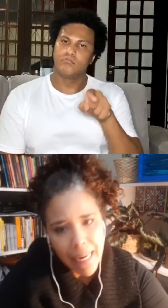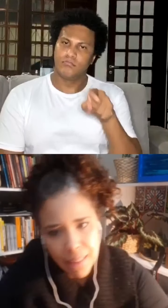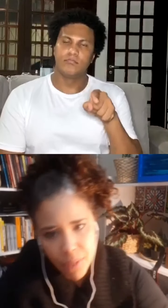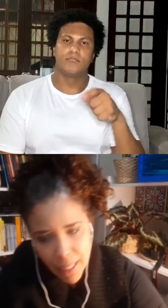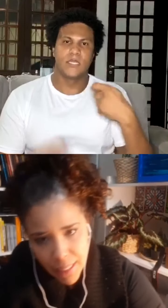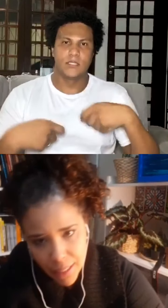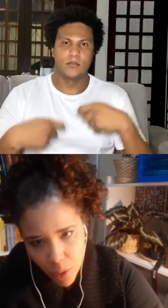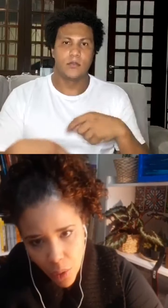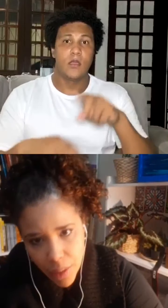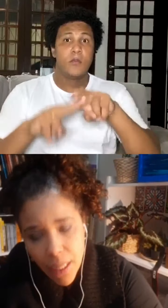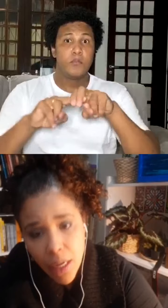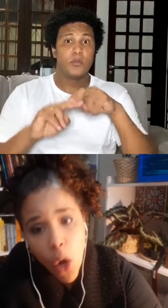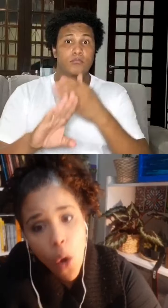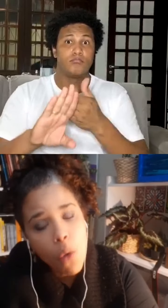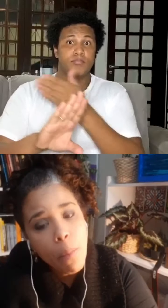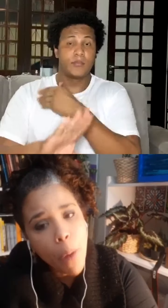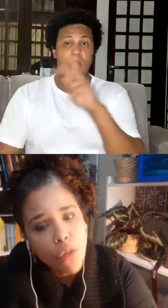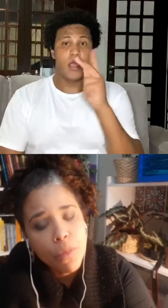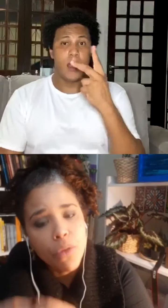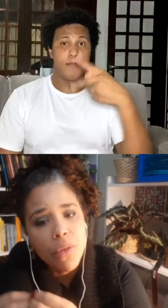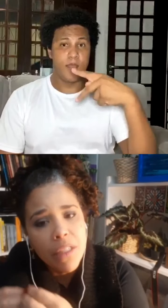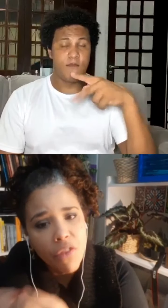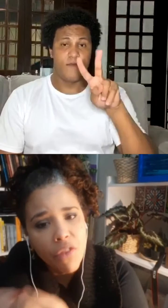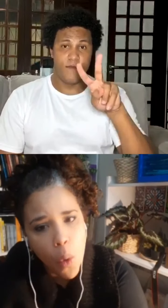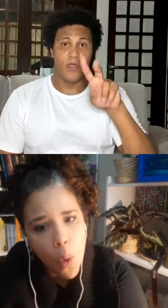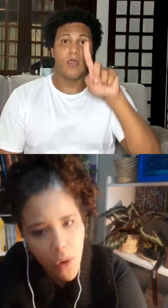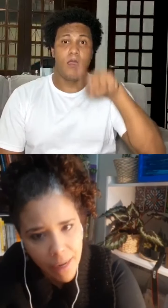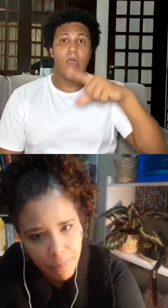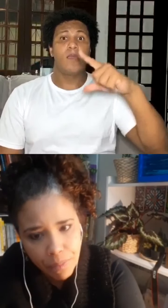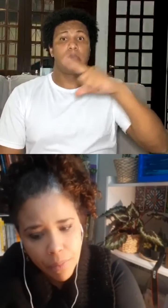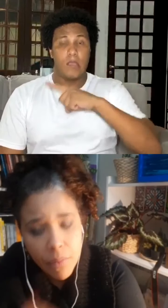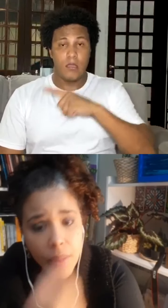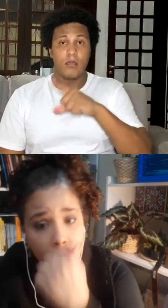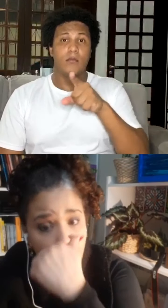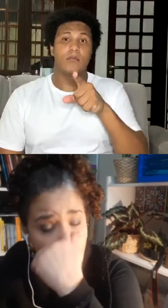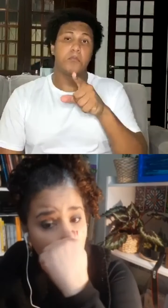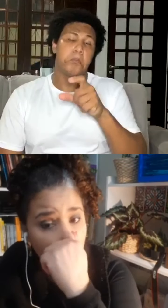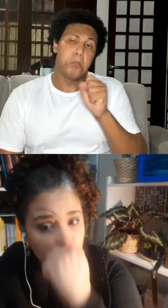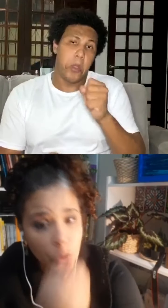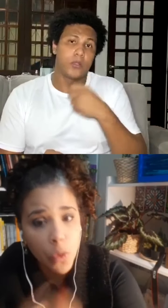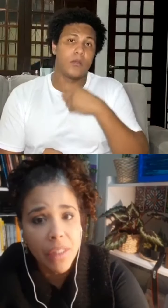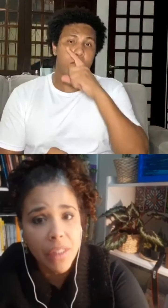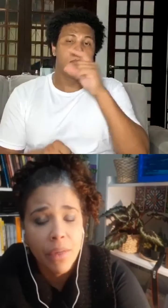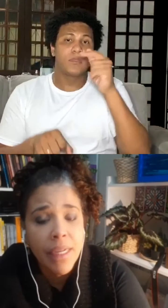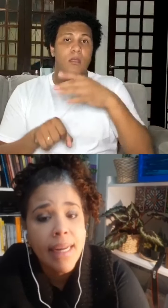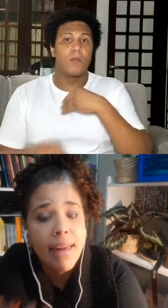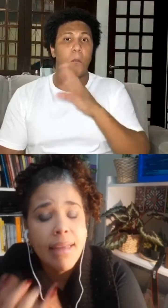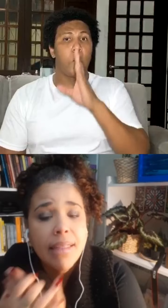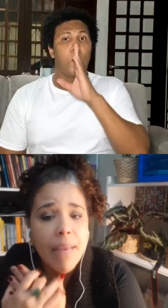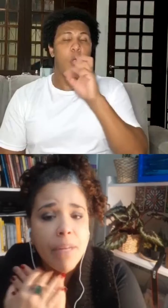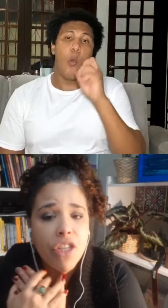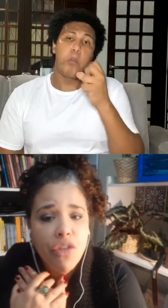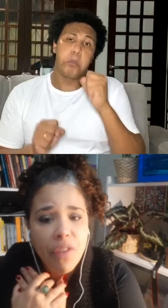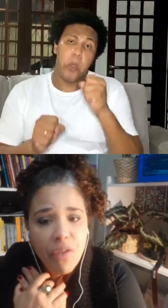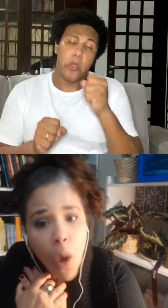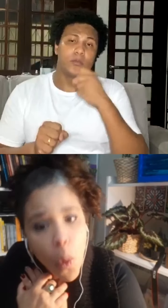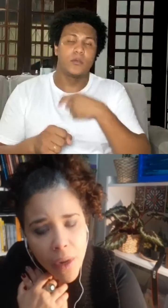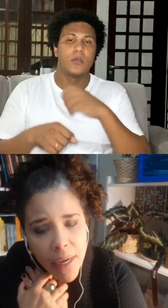lesão silenciosa ou pode produzir verruga. No colo do útero, nem sempre a gente